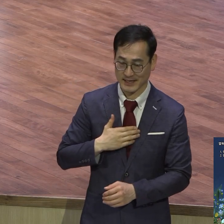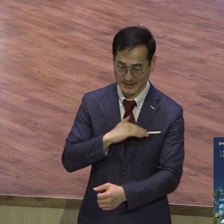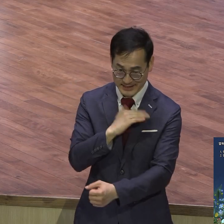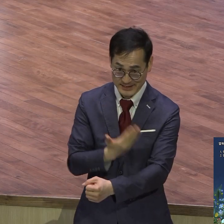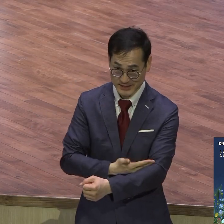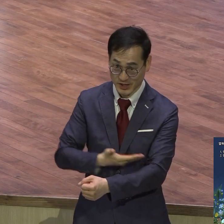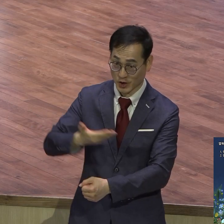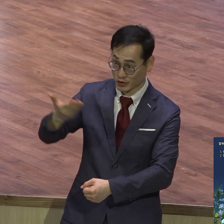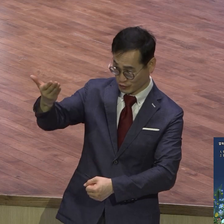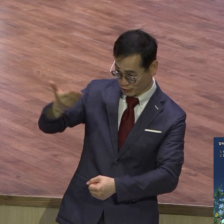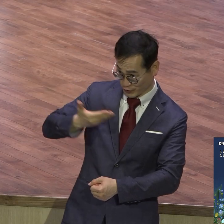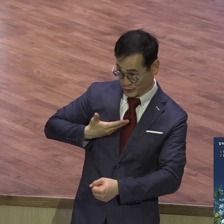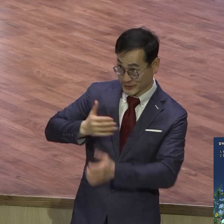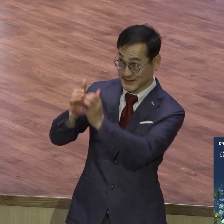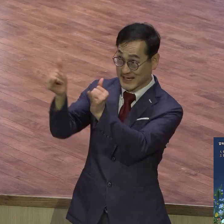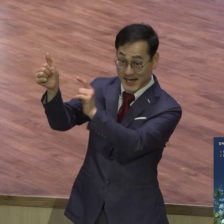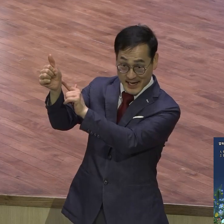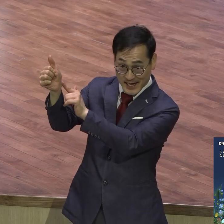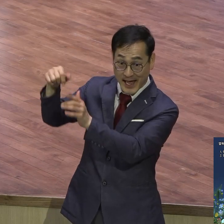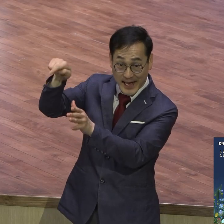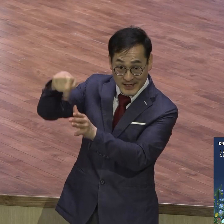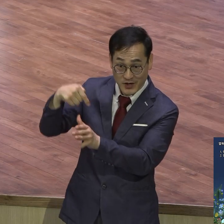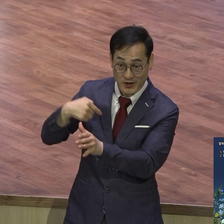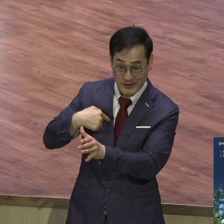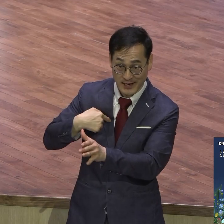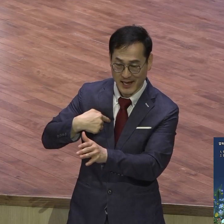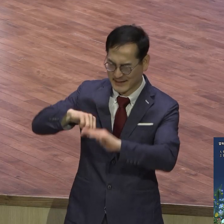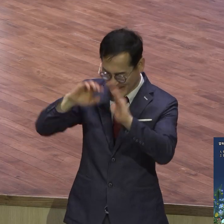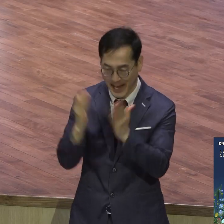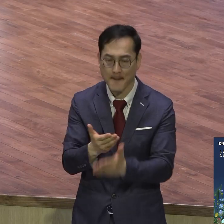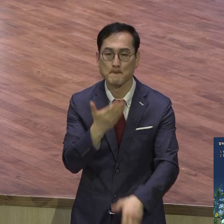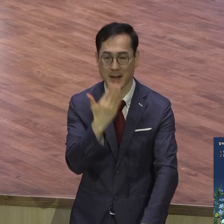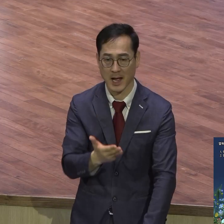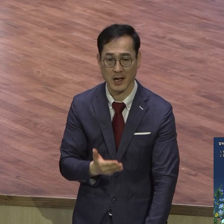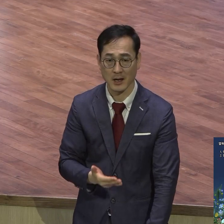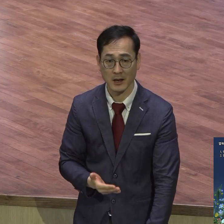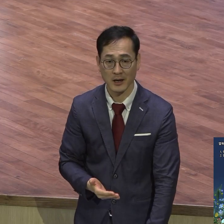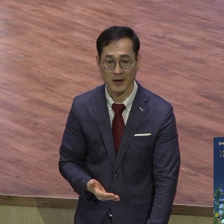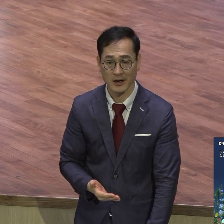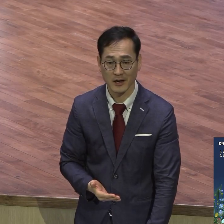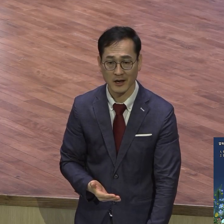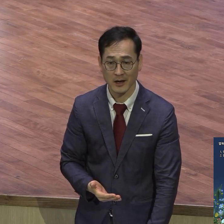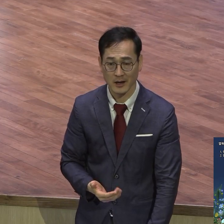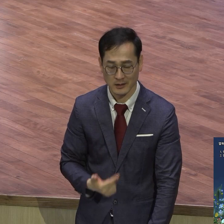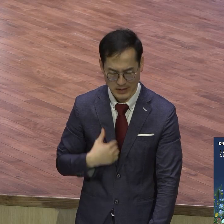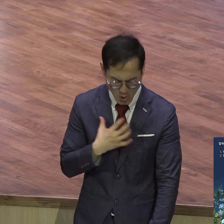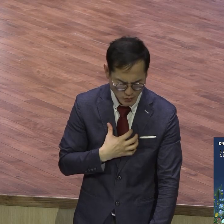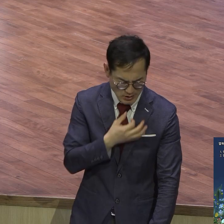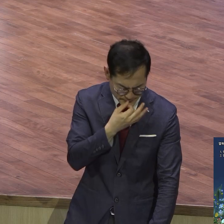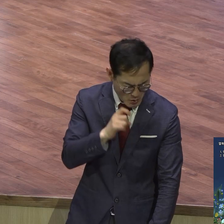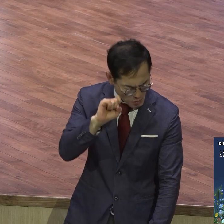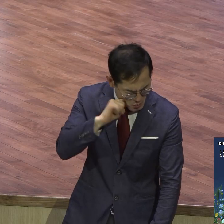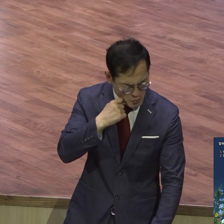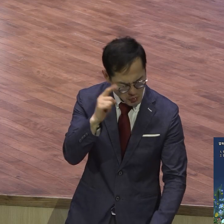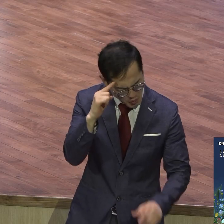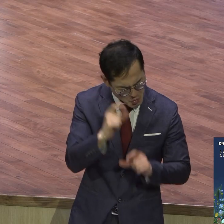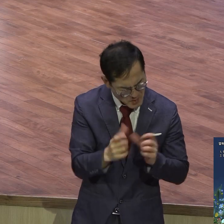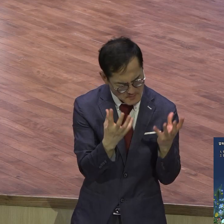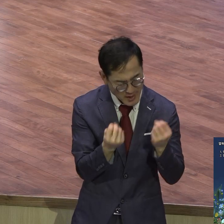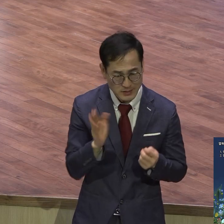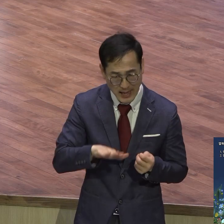이상하게 내 문제 많고 이런저런 고민 걱정 염려 많은데 다른 사람에게 내가